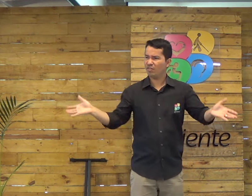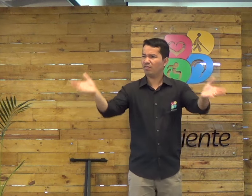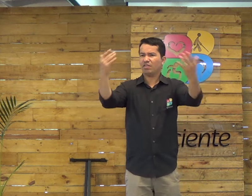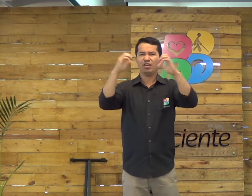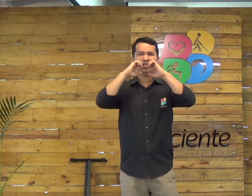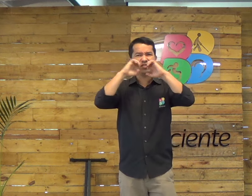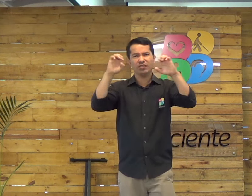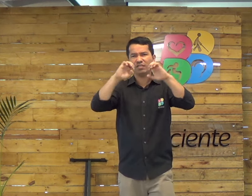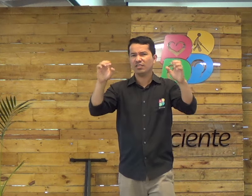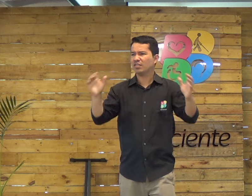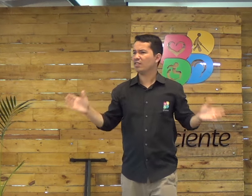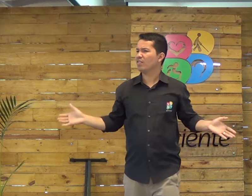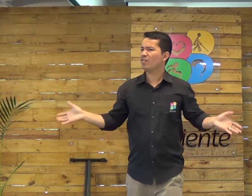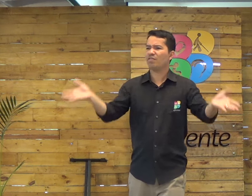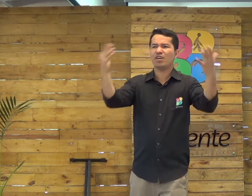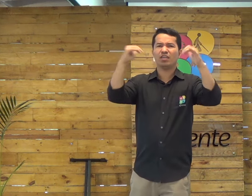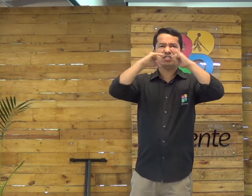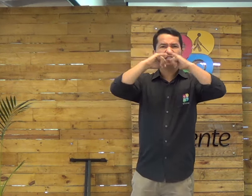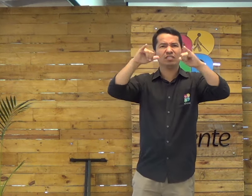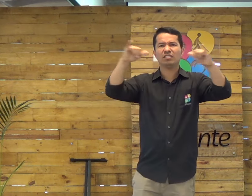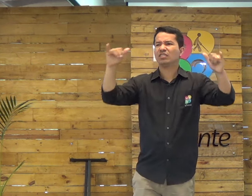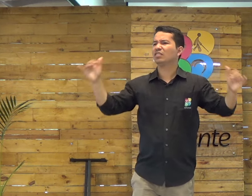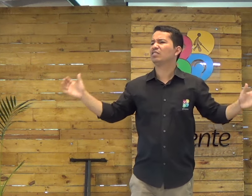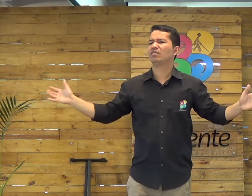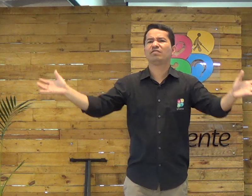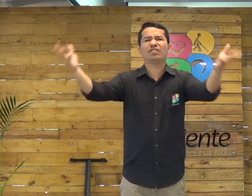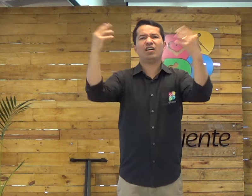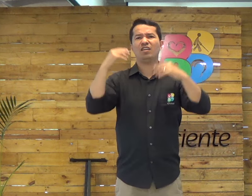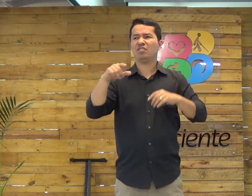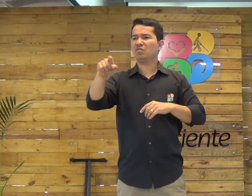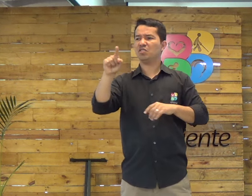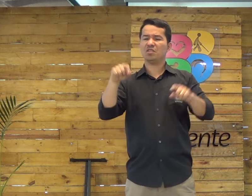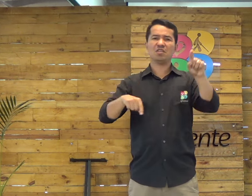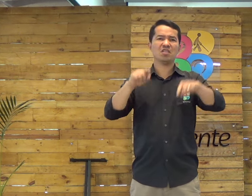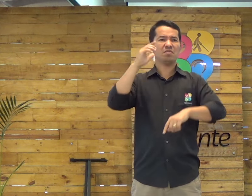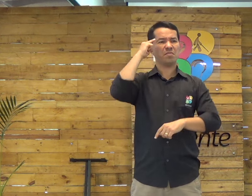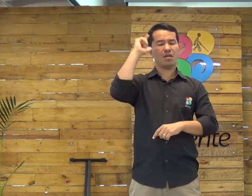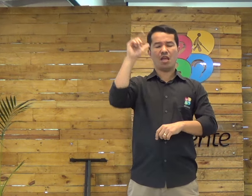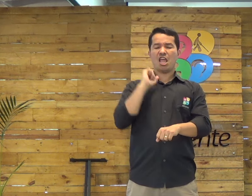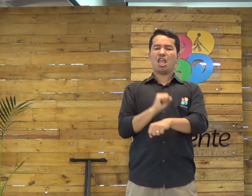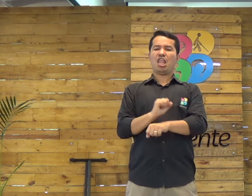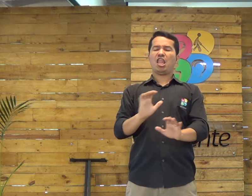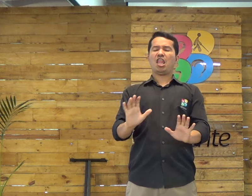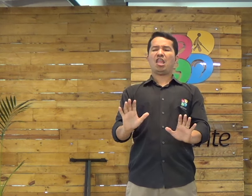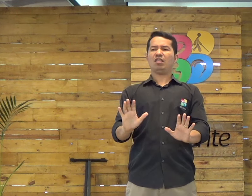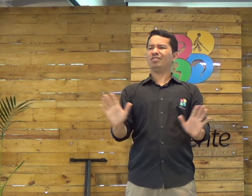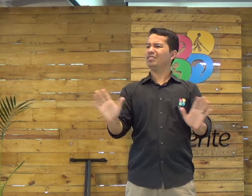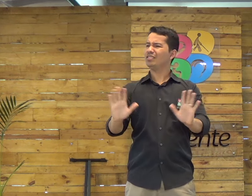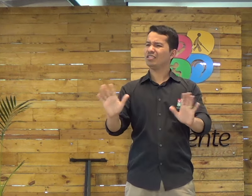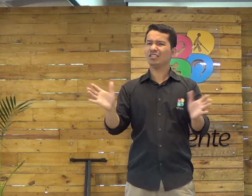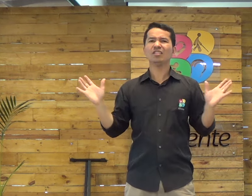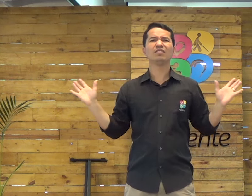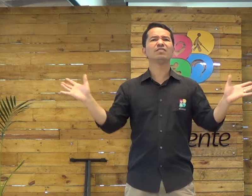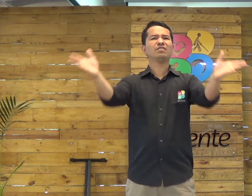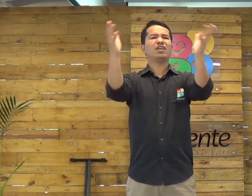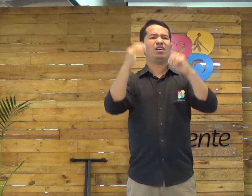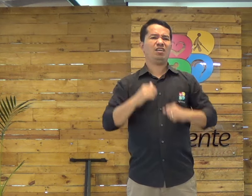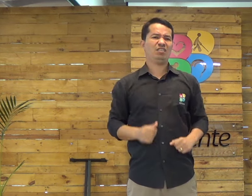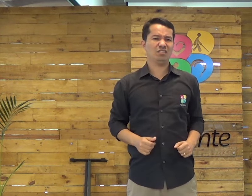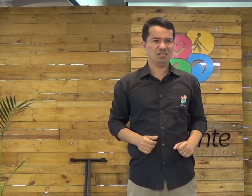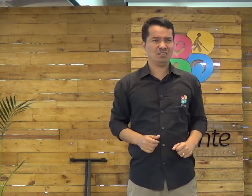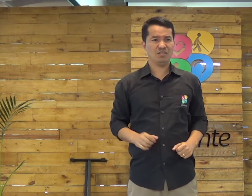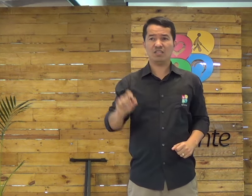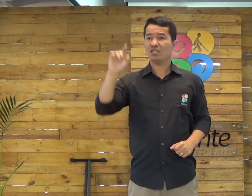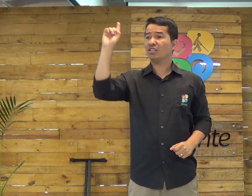Vai fazer missões, vai evangelizar, vai falar de Jesus. Você pensa, não, agora